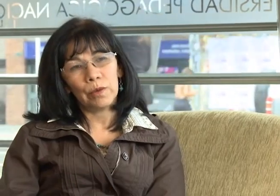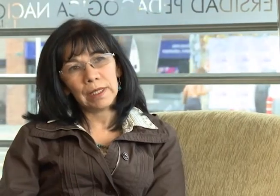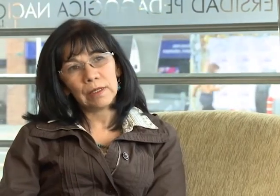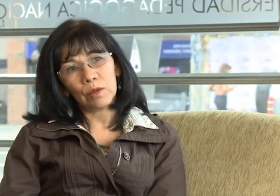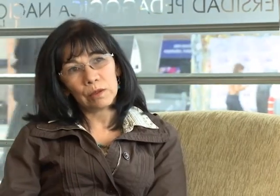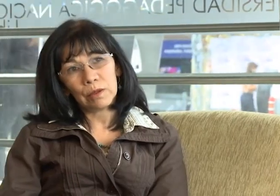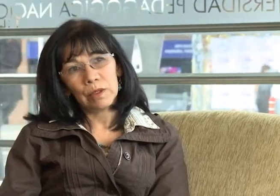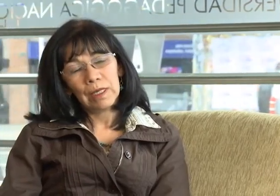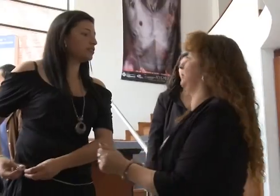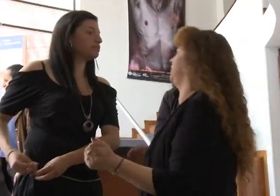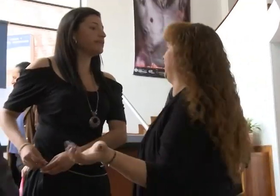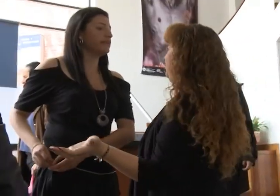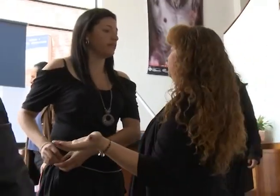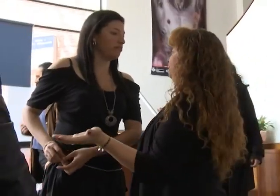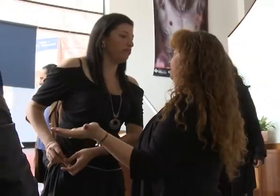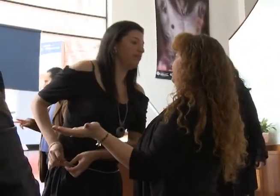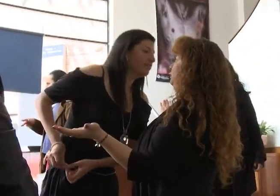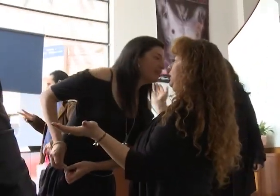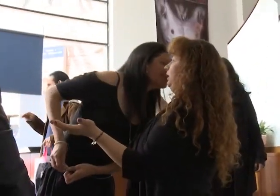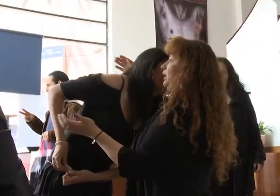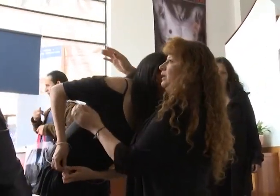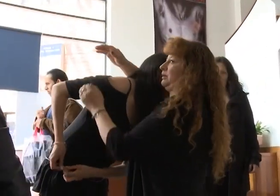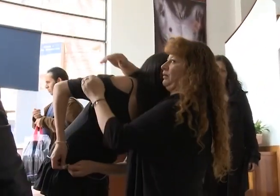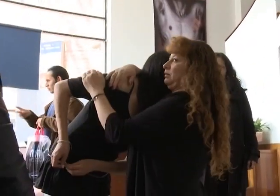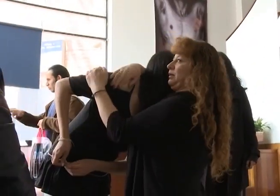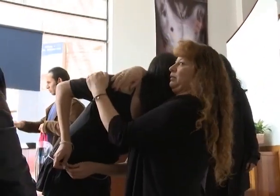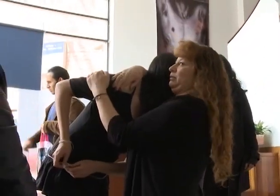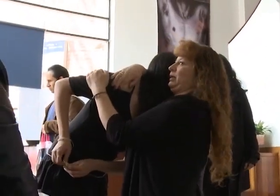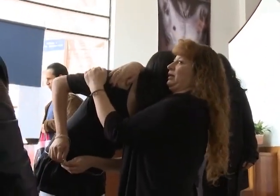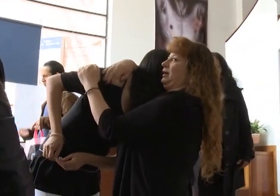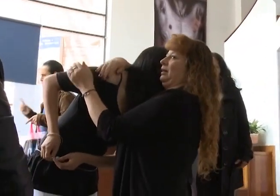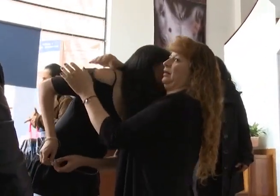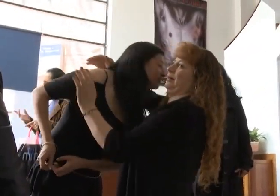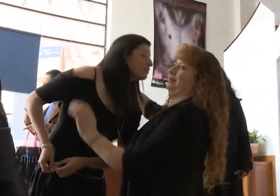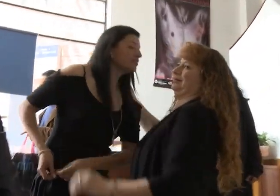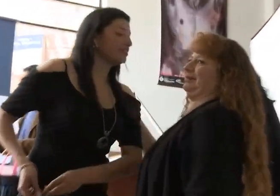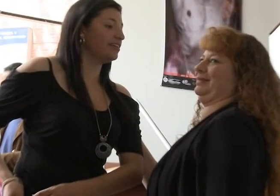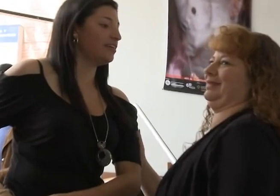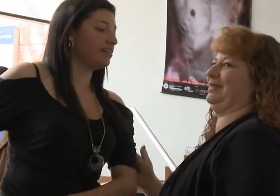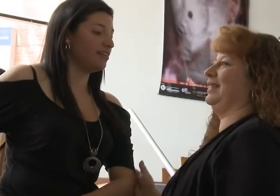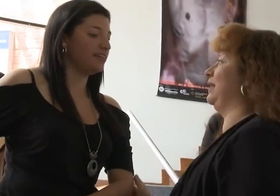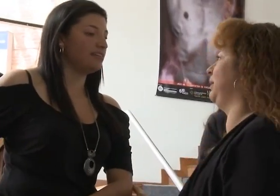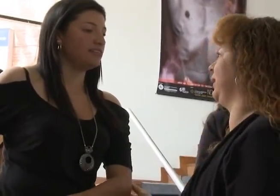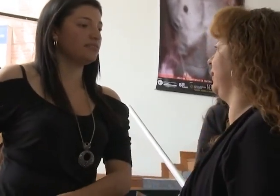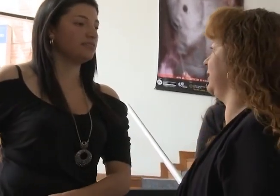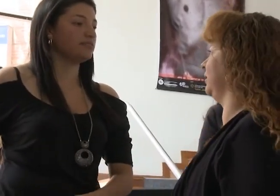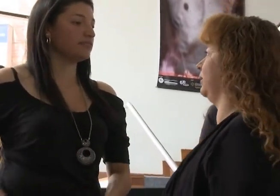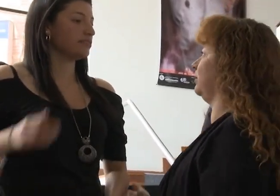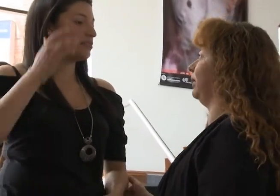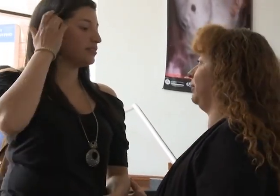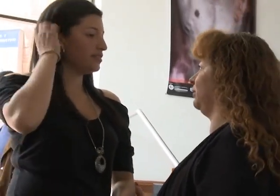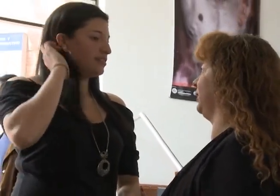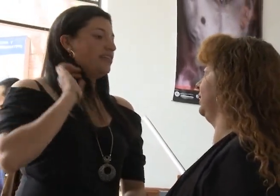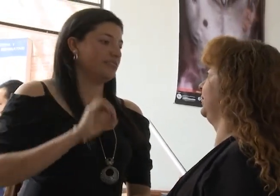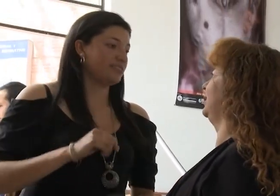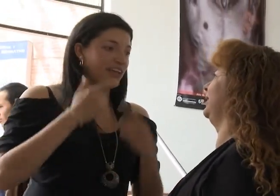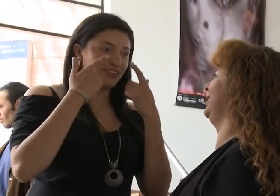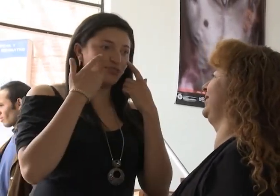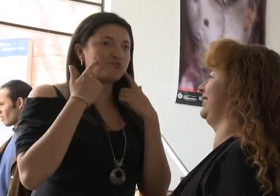jóvenes sordos en todos los niveles de la educación formal. Pues en este momento hay que agradecerle tanto a la pedagógica por